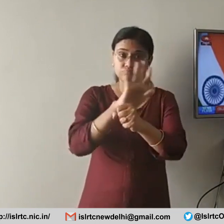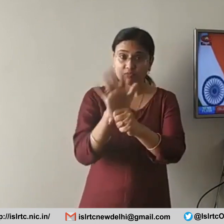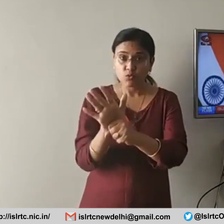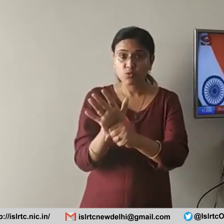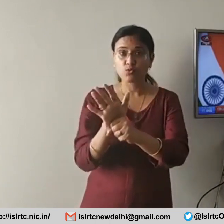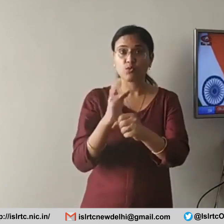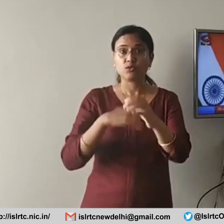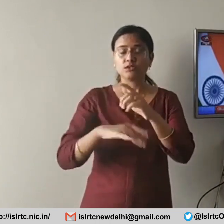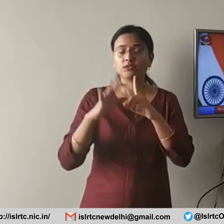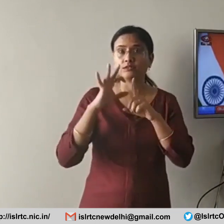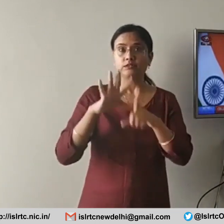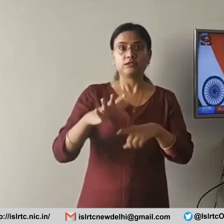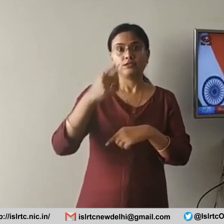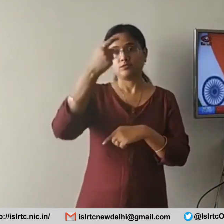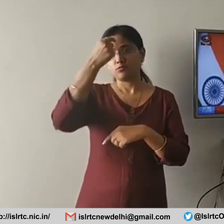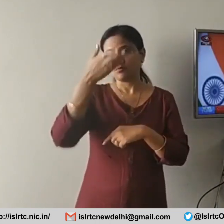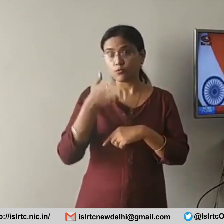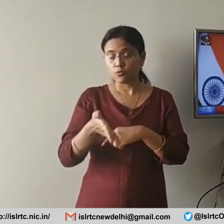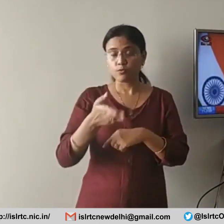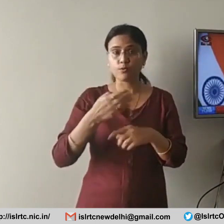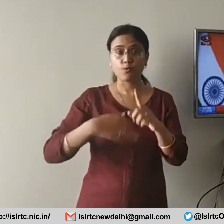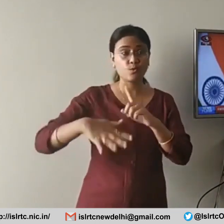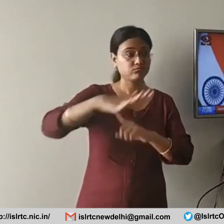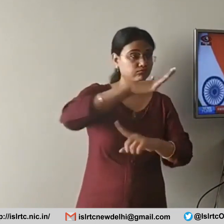वैश्विक महामारी की जो स्थिति है,